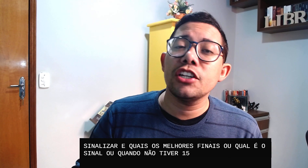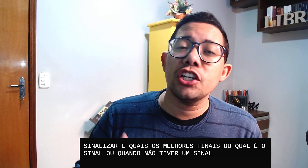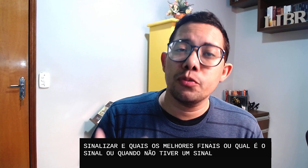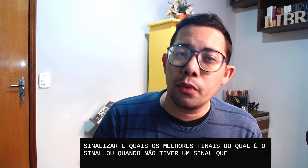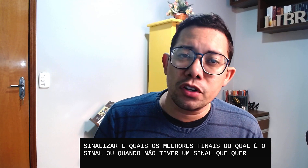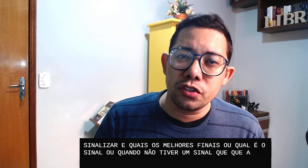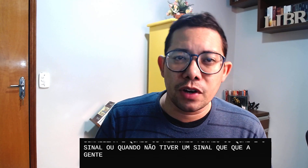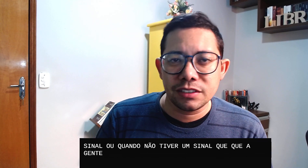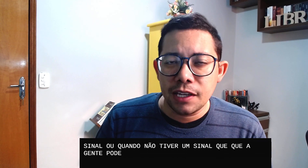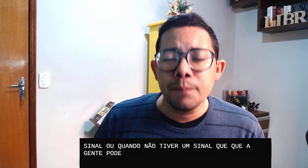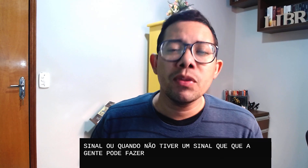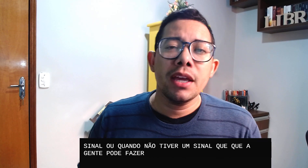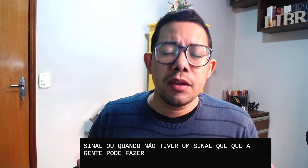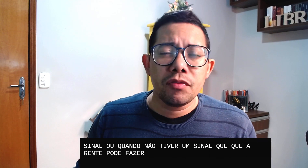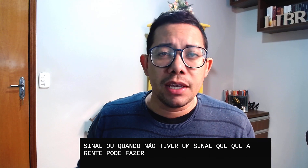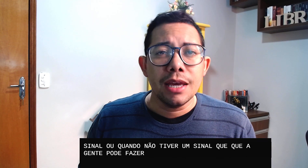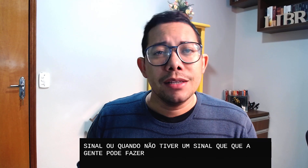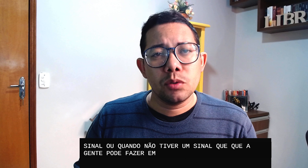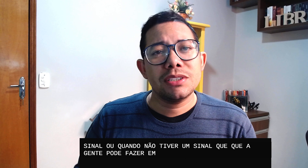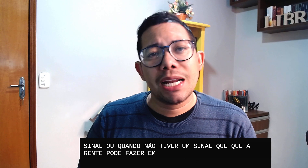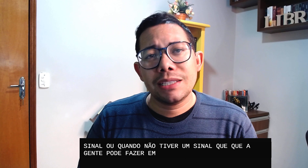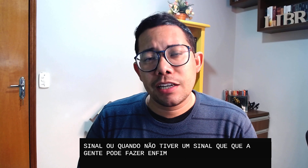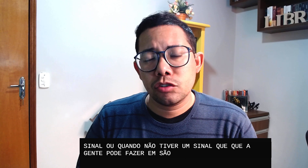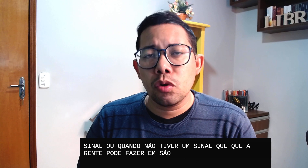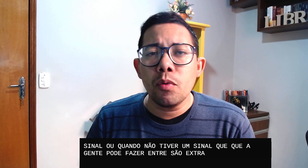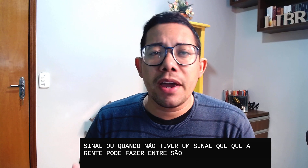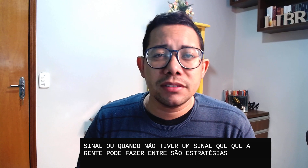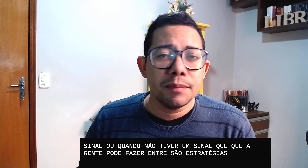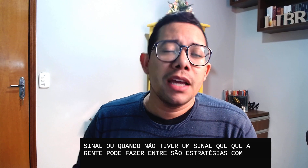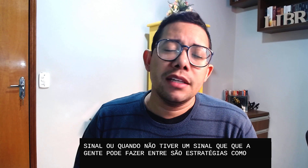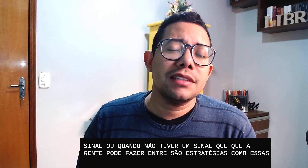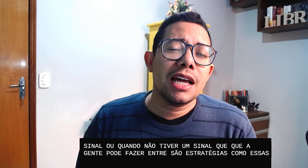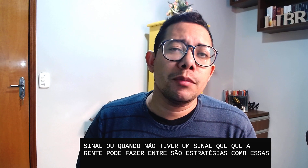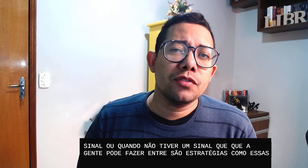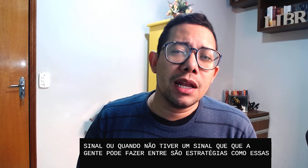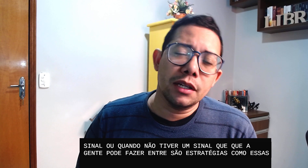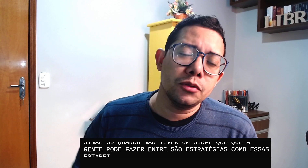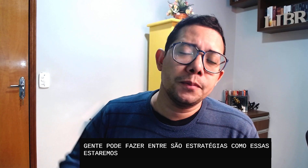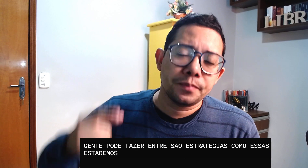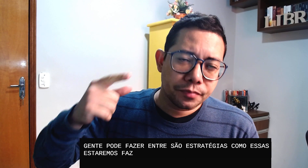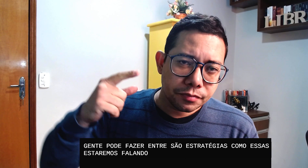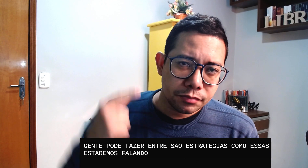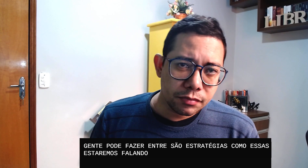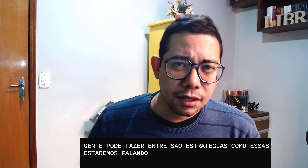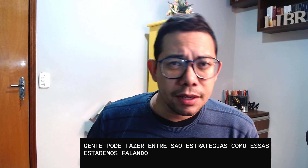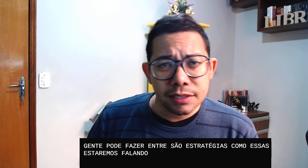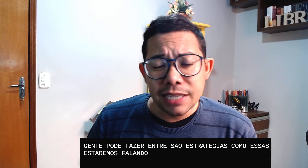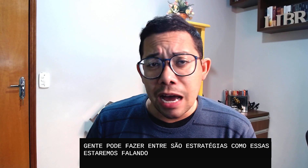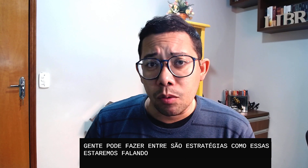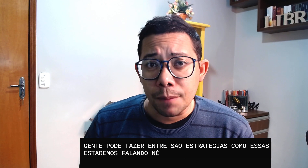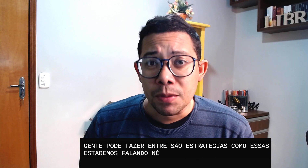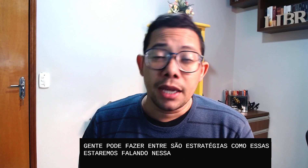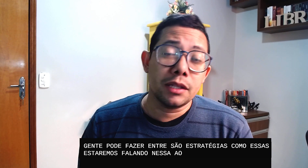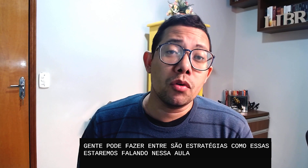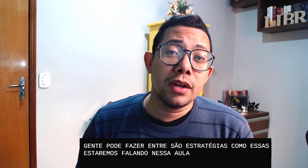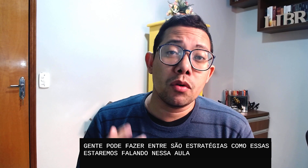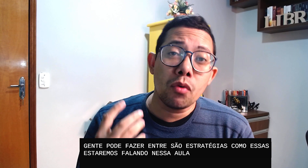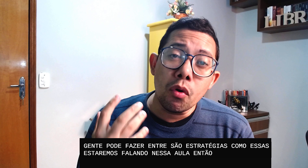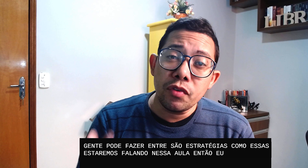gente pode fazer. Enfim, são estratégias como essa que estaremos falando nessa aula. Então eu quero